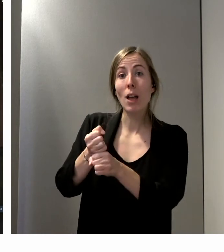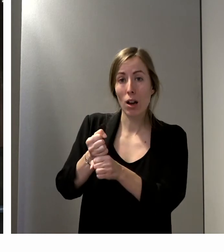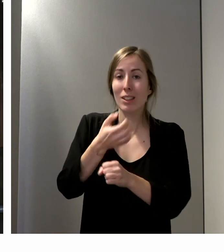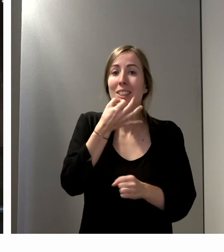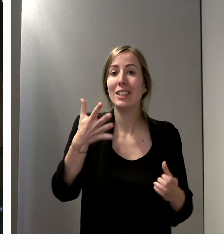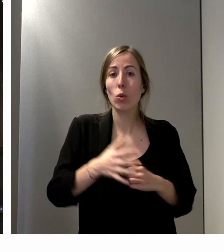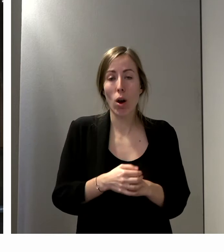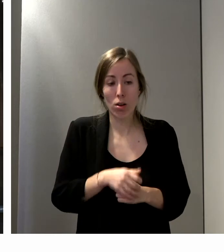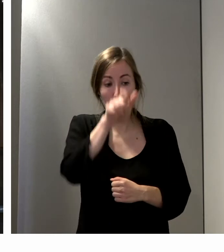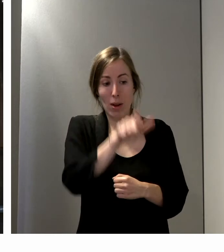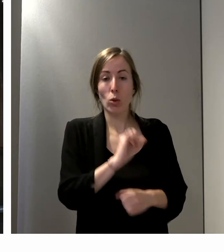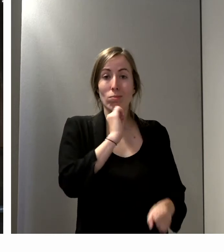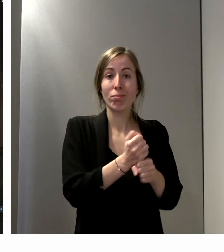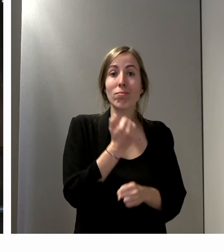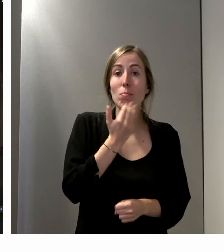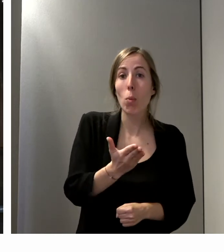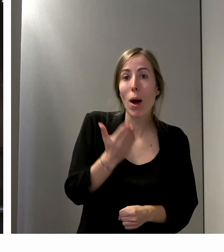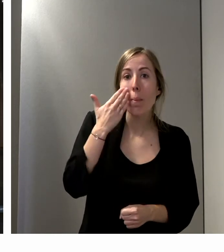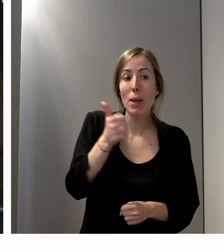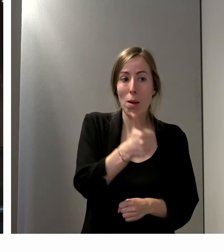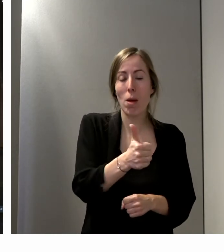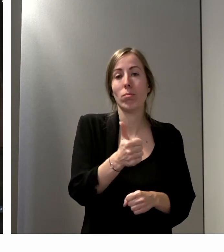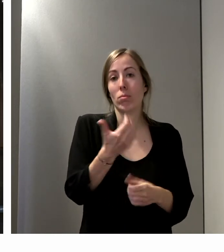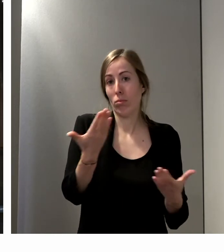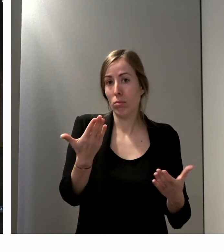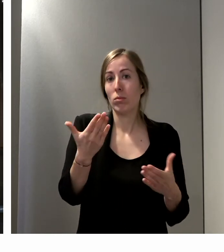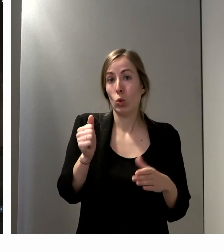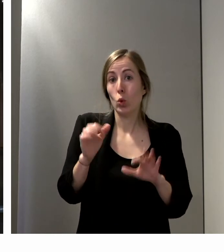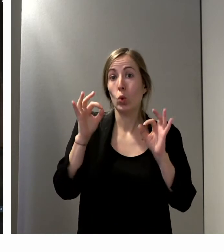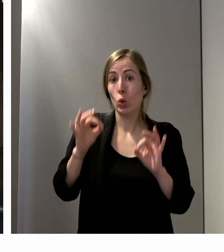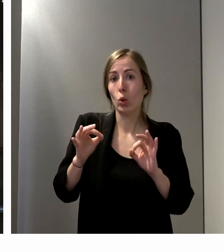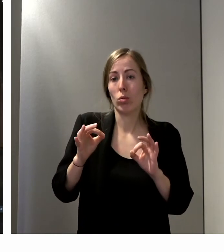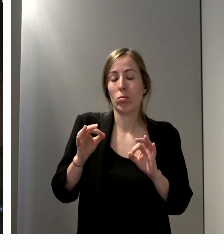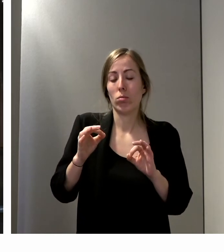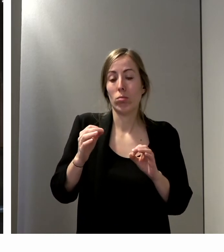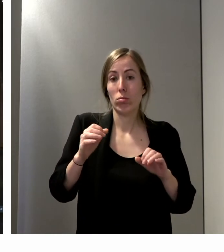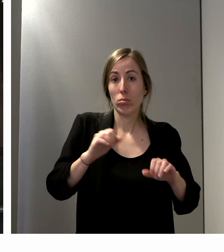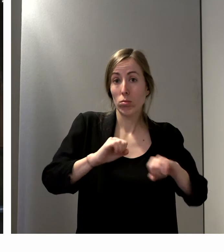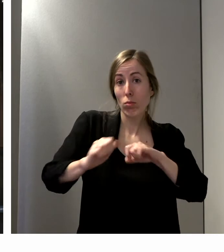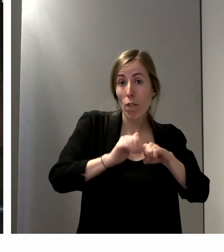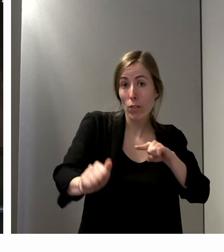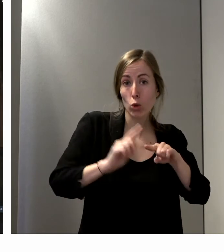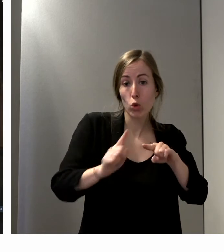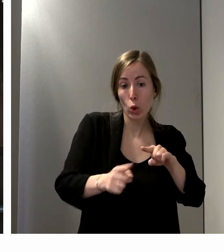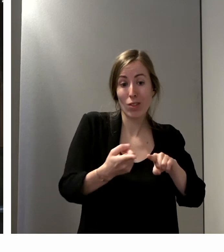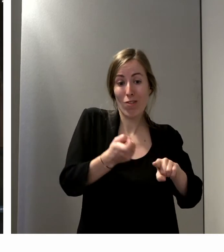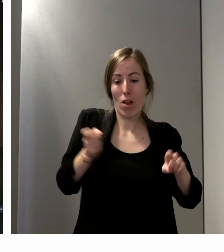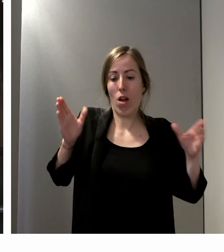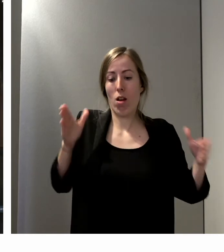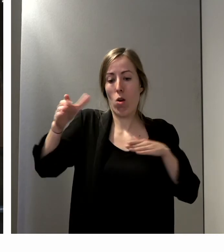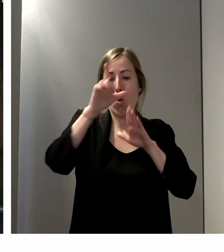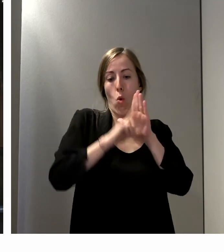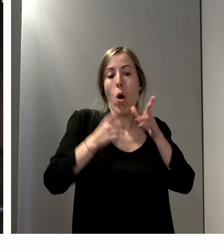dispose que n'est pas pénalement responsable la personne qui accomplit un acte prescrit ou autorisé par des